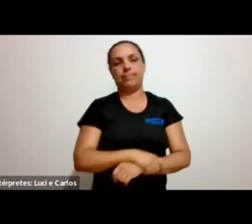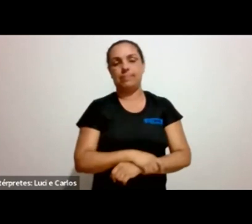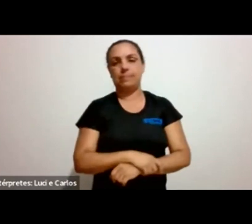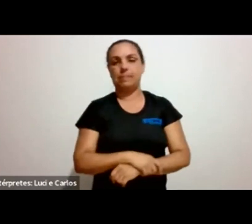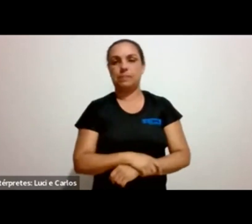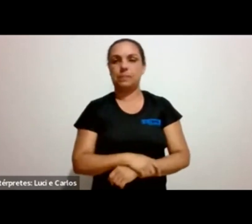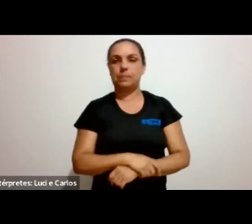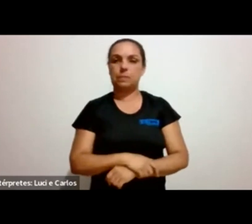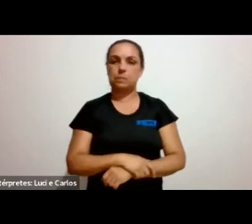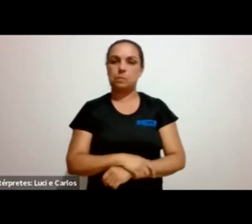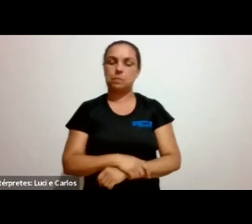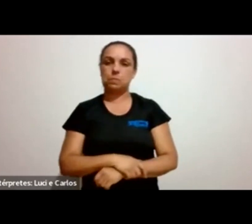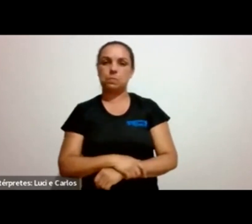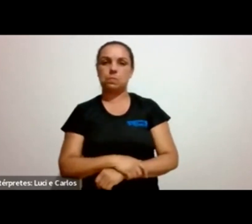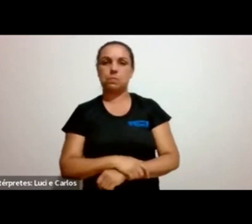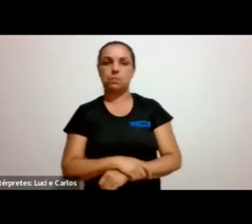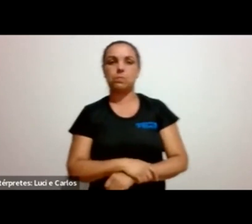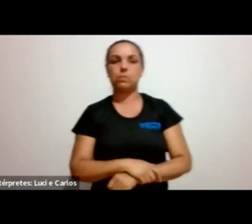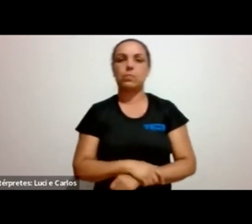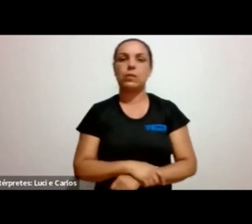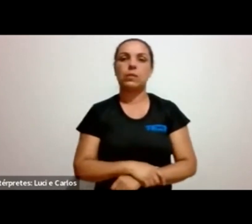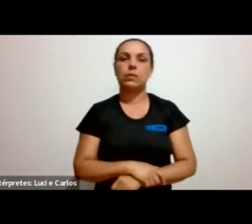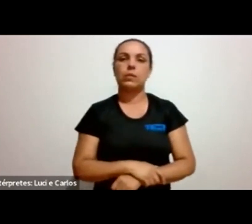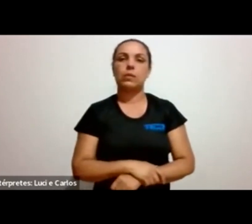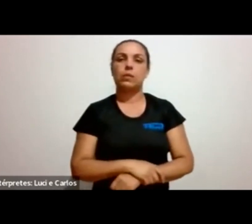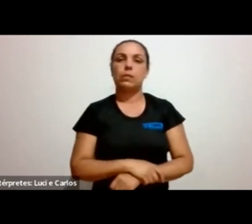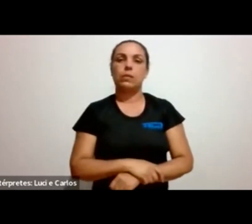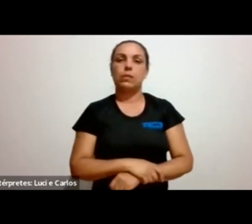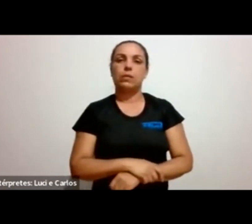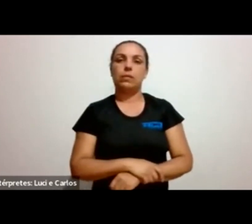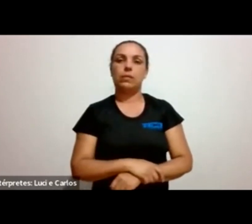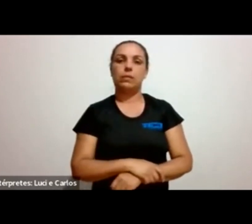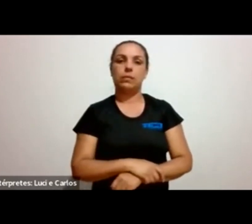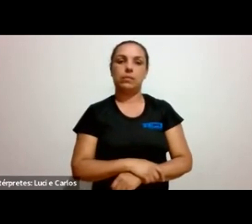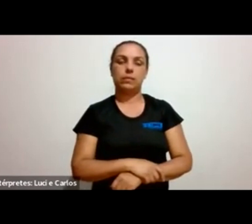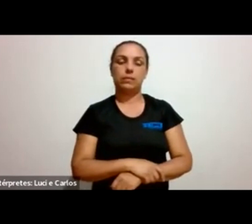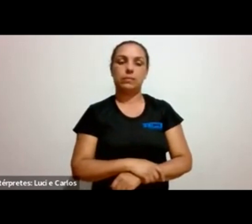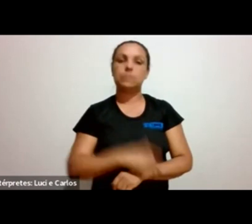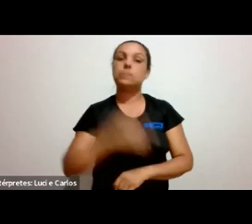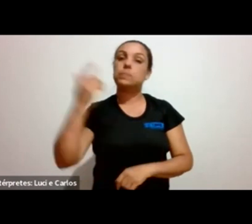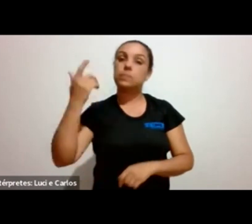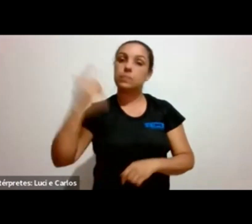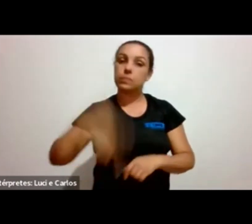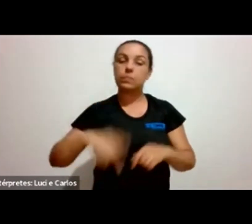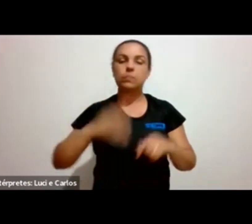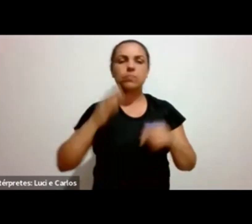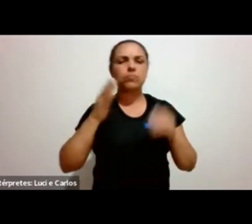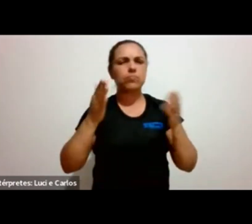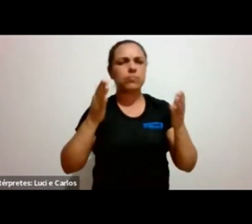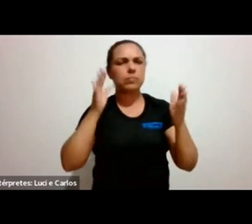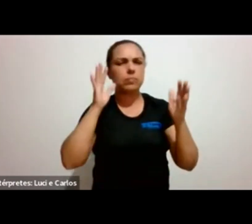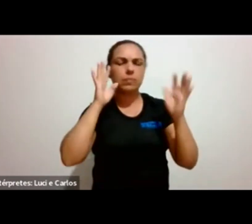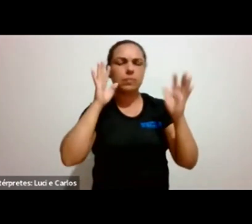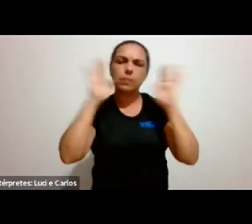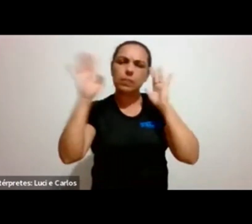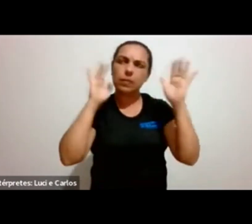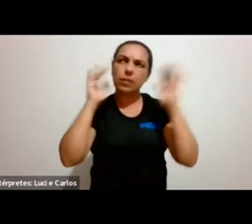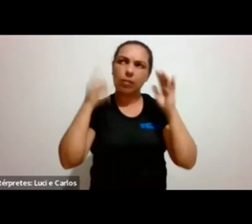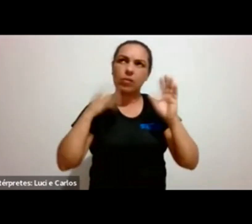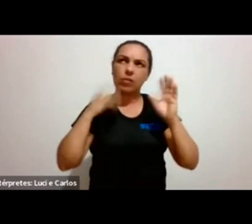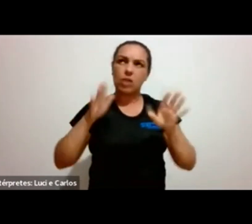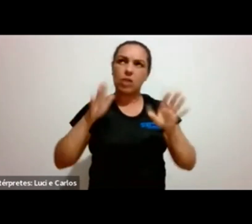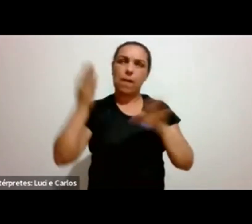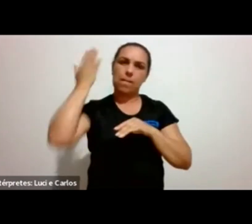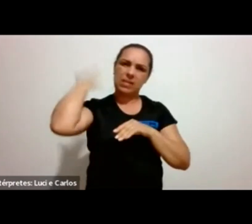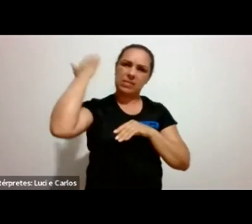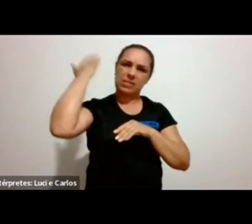É importante saber, depois de descobrir tudo isso, é importante saber como que,